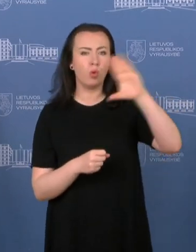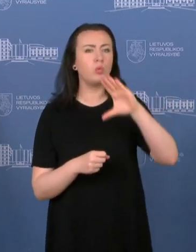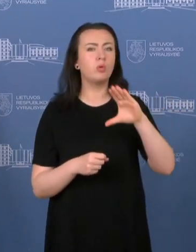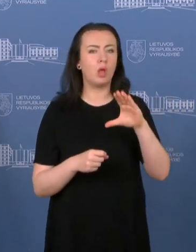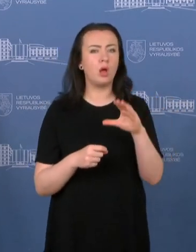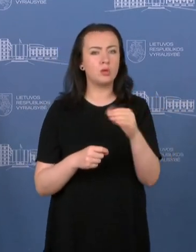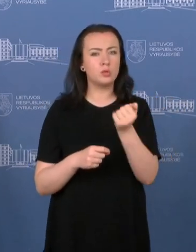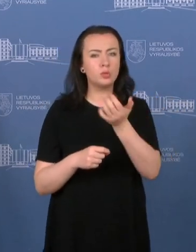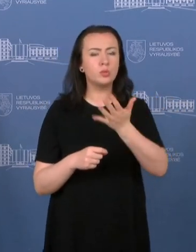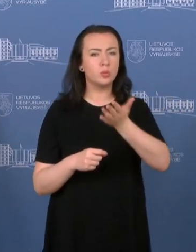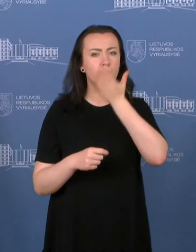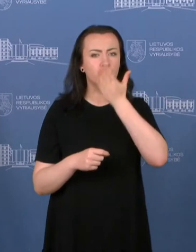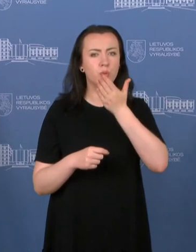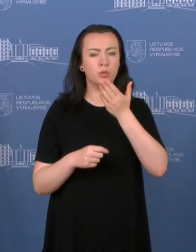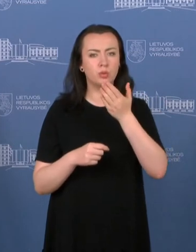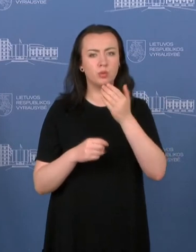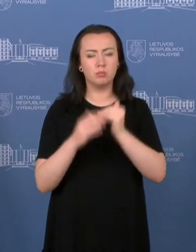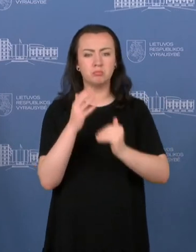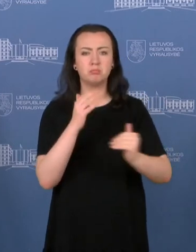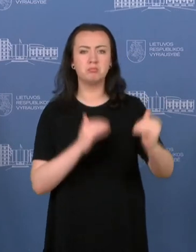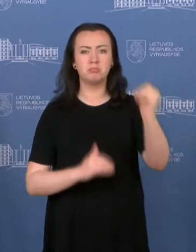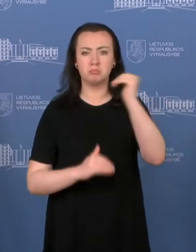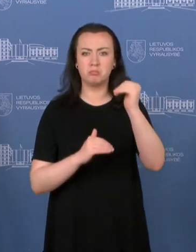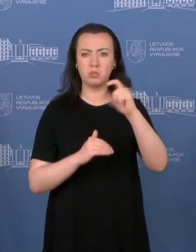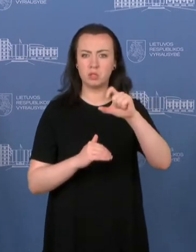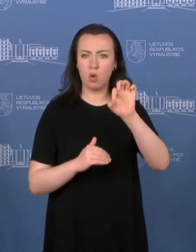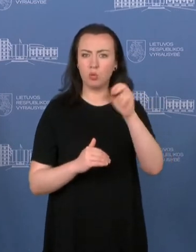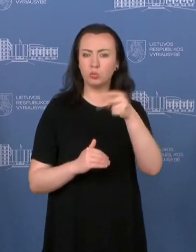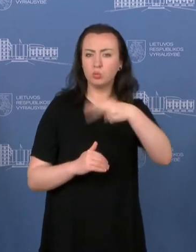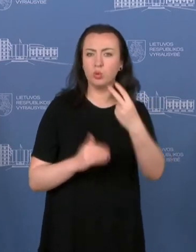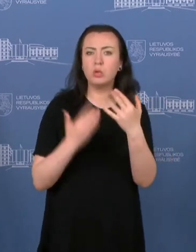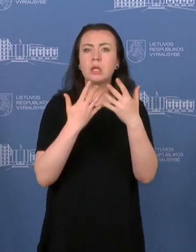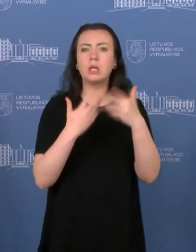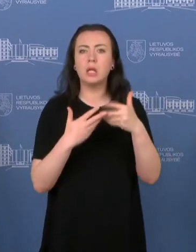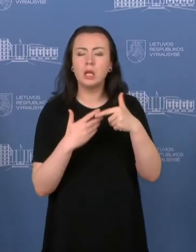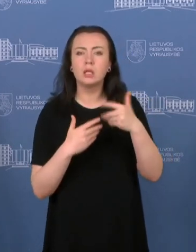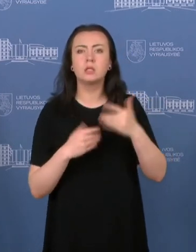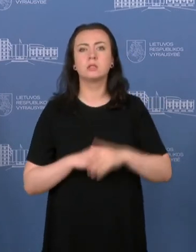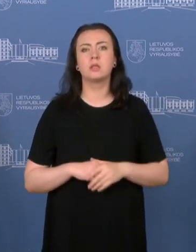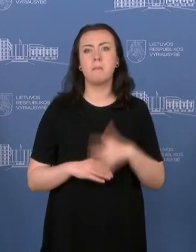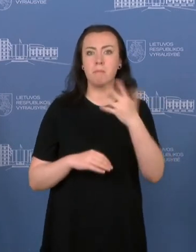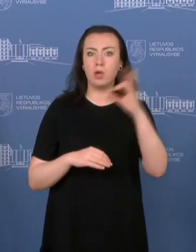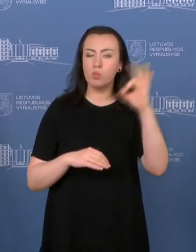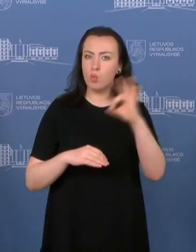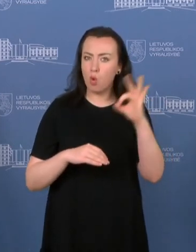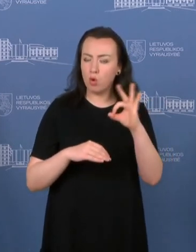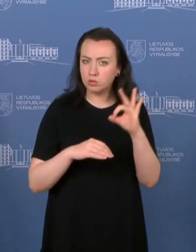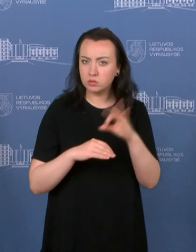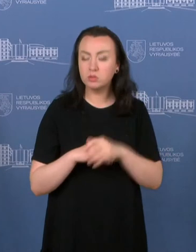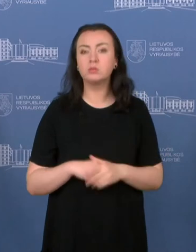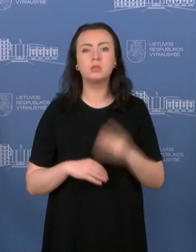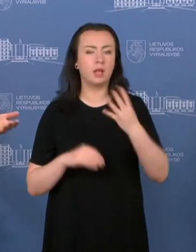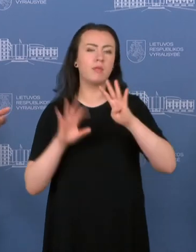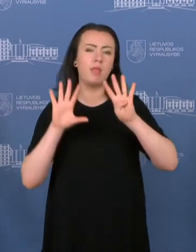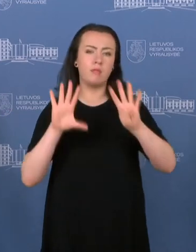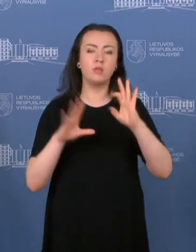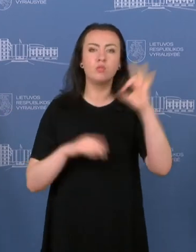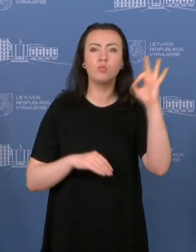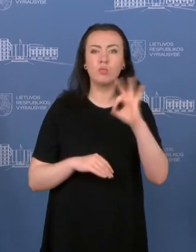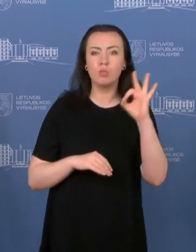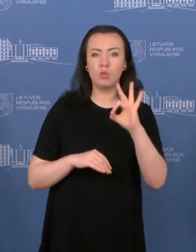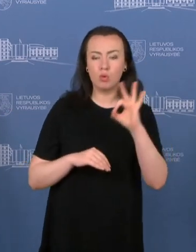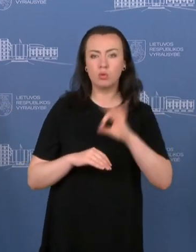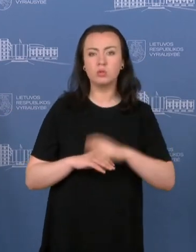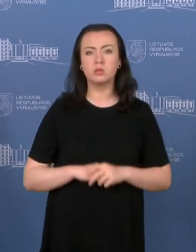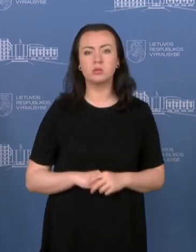pakilo emisijos lyginant su 2005, tai kilo beveik 50%, 49%, apie tai gal